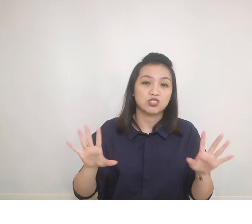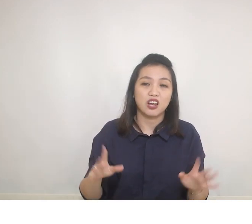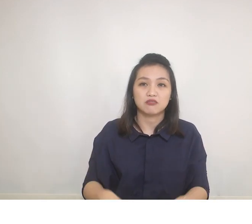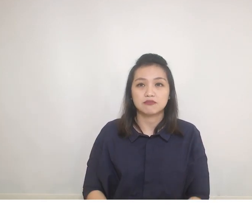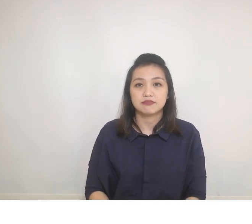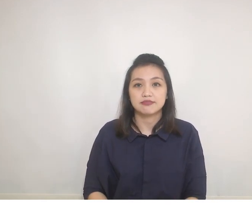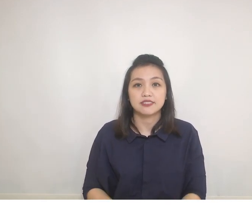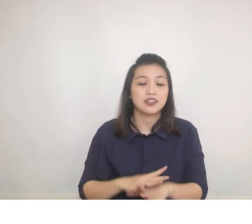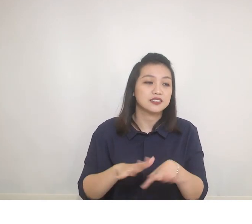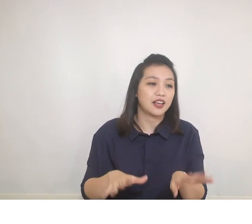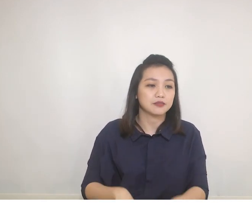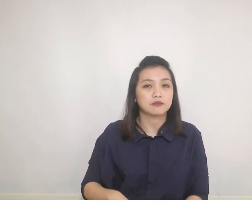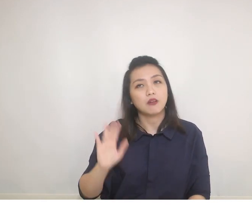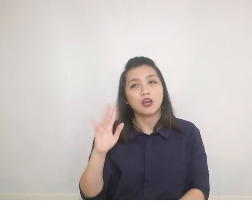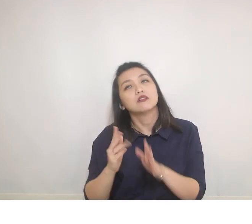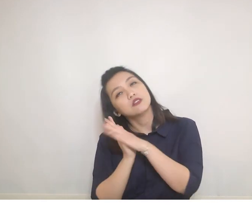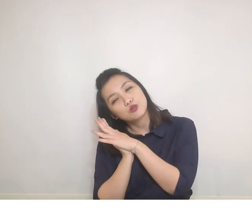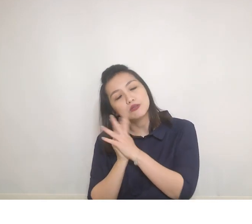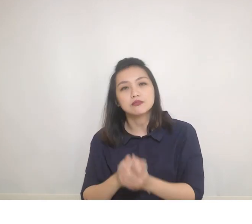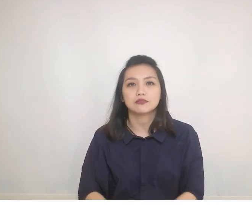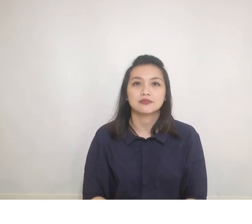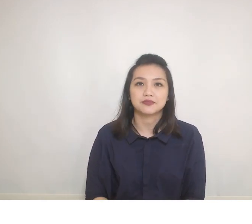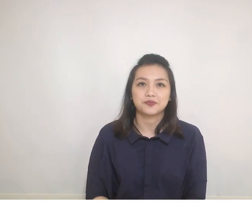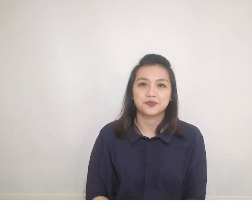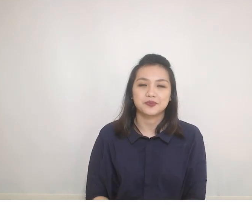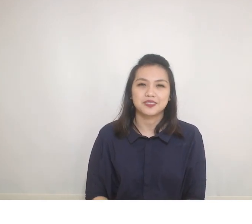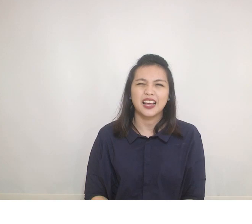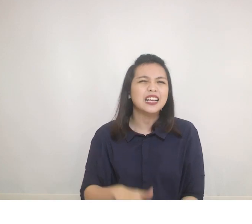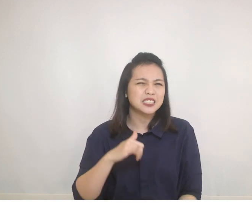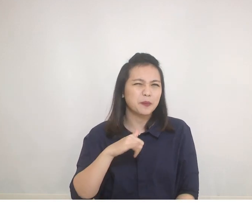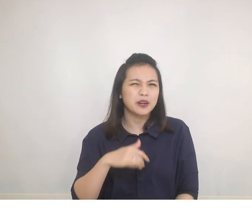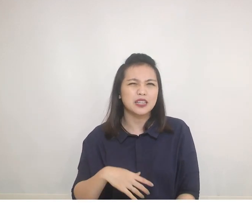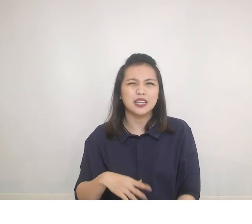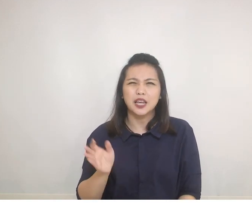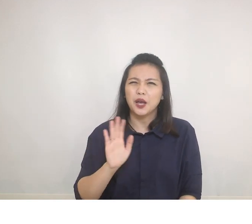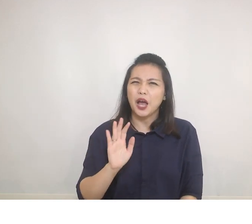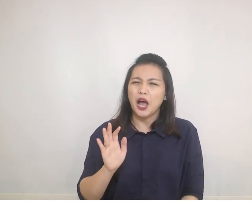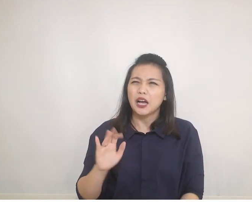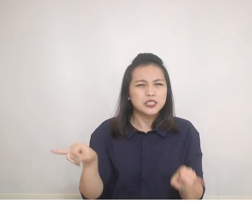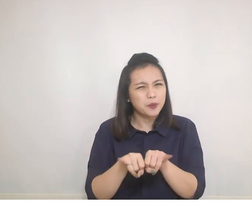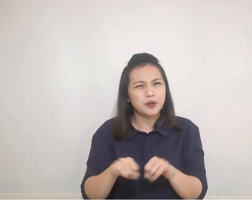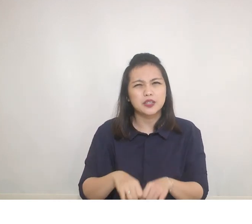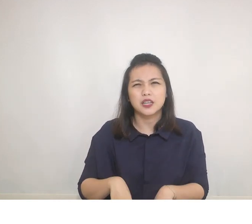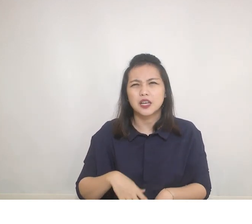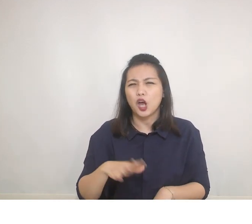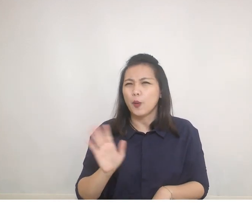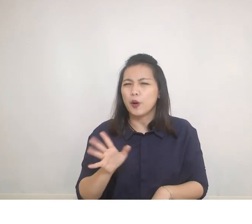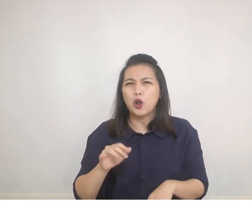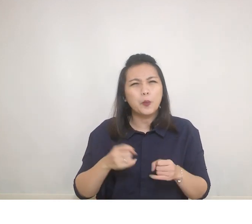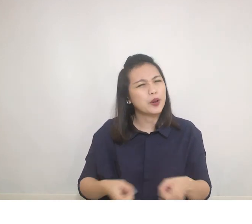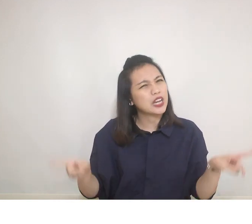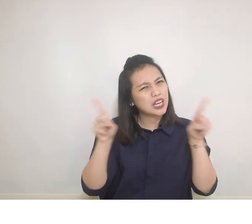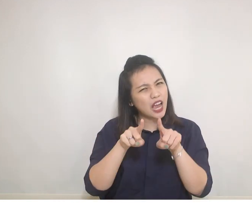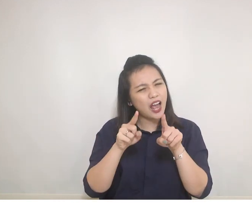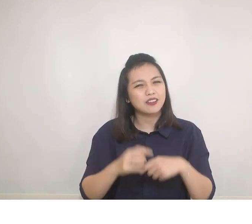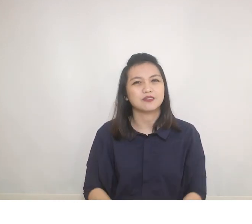istri saya tuh saya kepengin ikut. Kebetulan istri saya kan sudah seringkali dijawabin enggak bisa meninggalkan pekerjaannya. Jadi saya